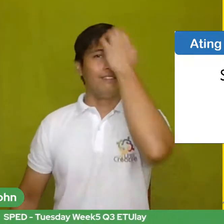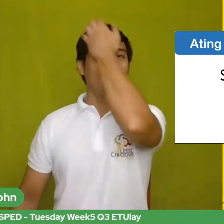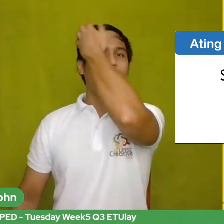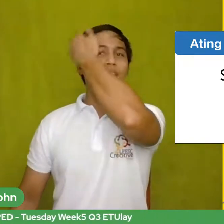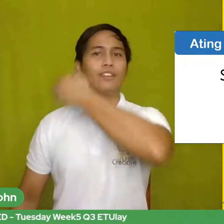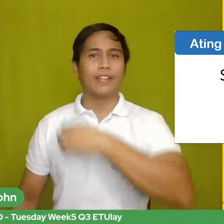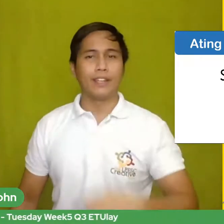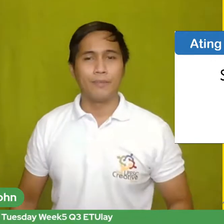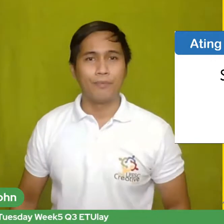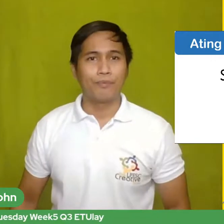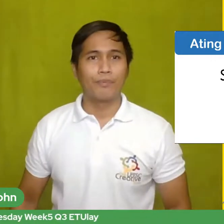Okay.